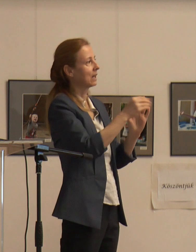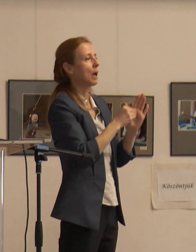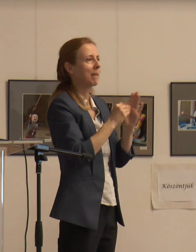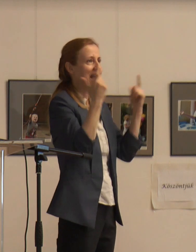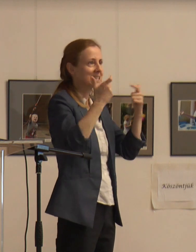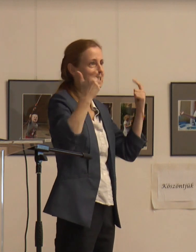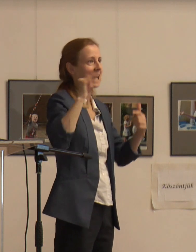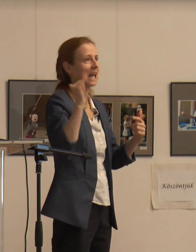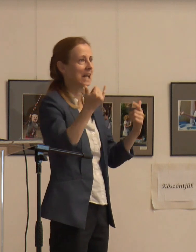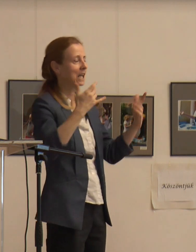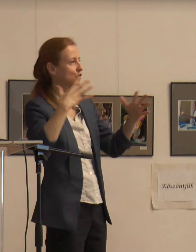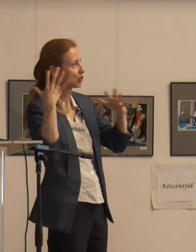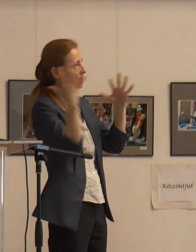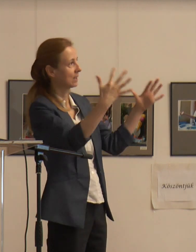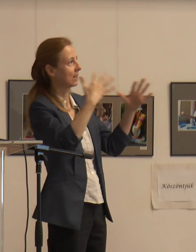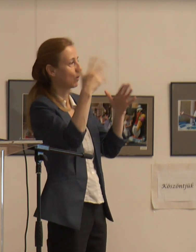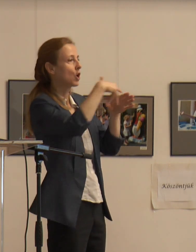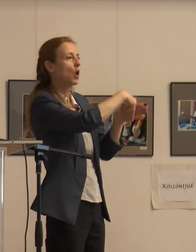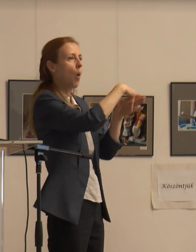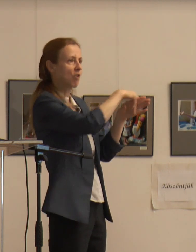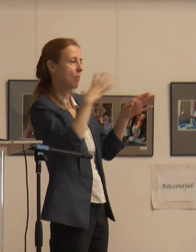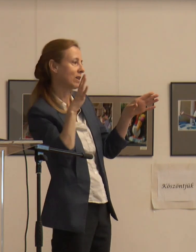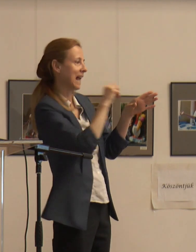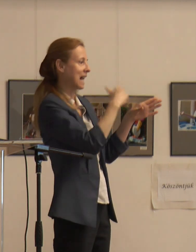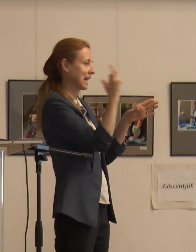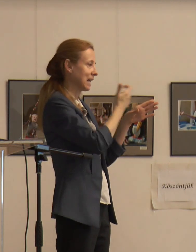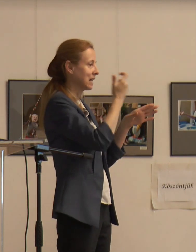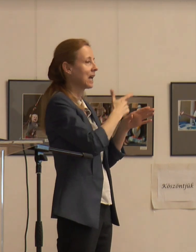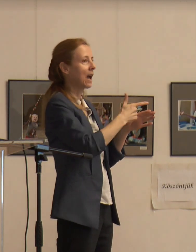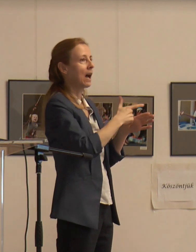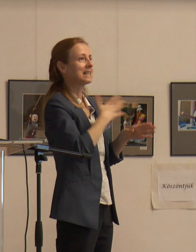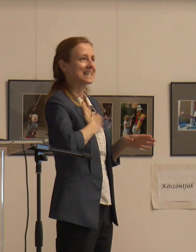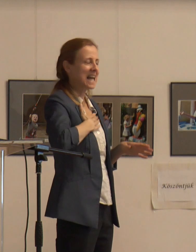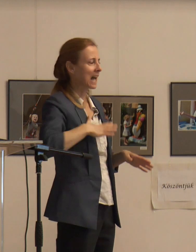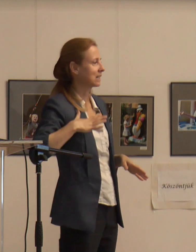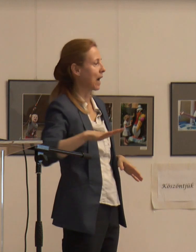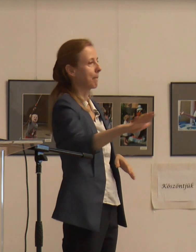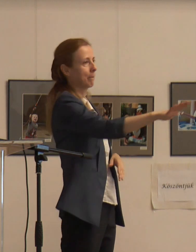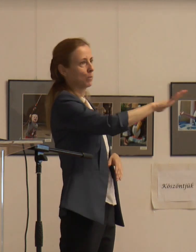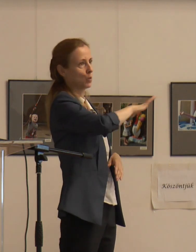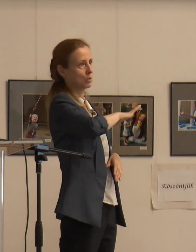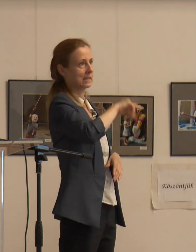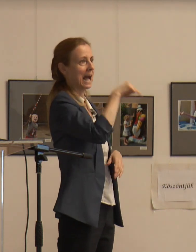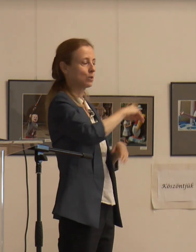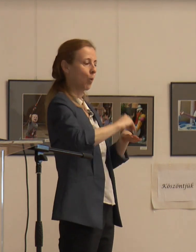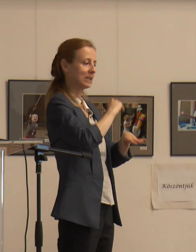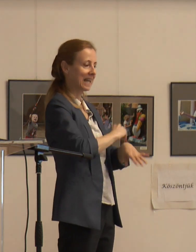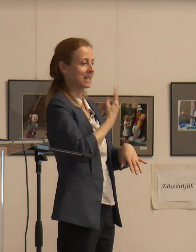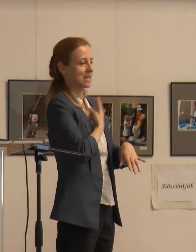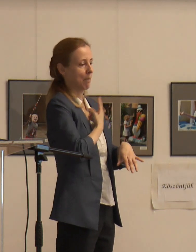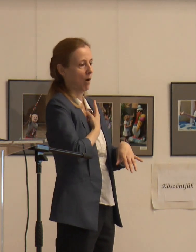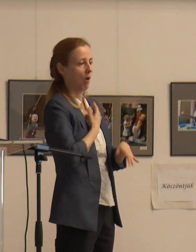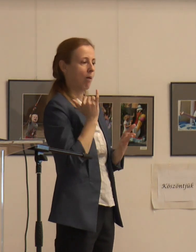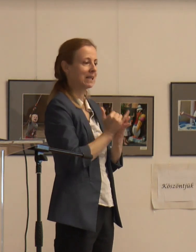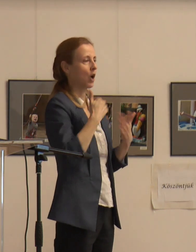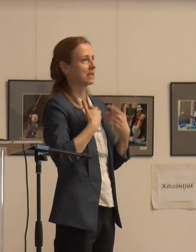szél is ugyan neki gyűlkőzött, hogy lovamat elérje. Szeretem a pusztát, ott érzem magamat